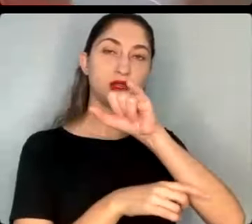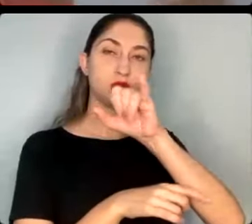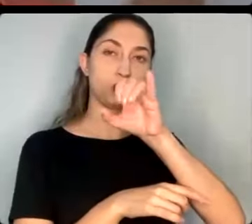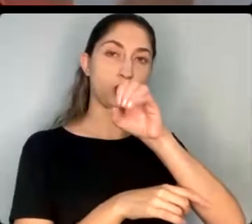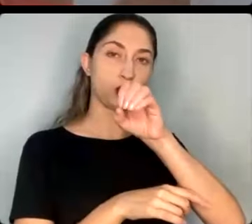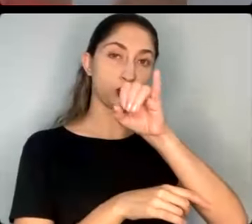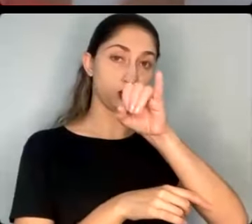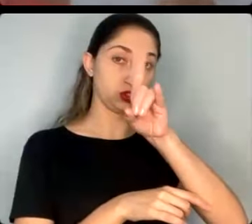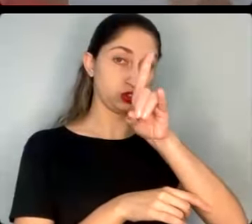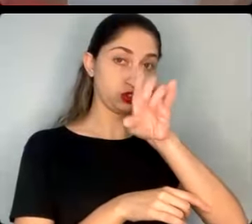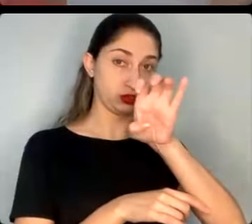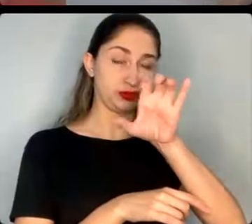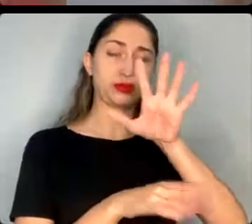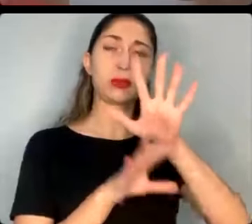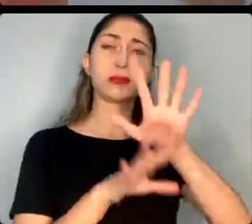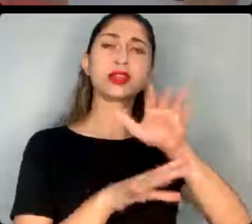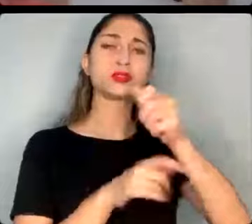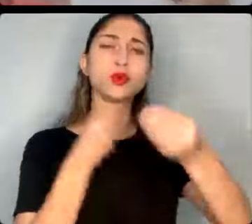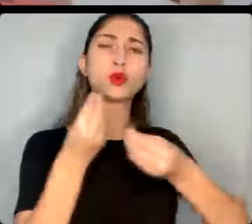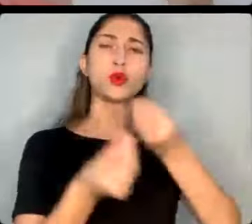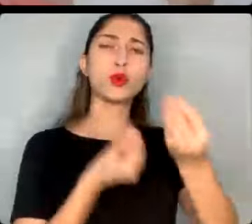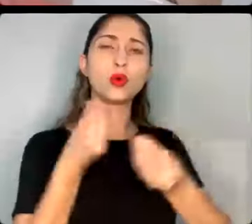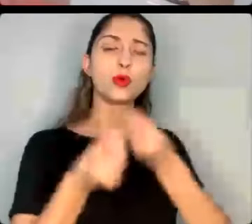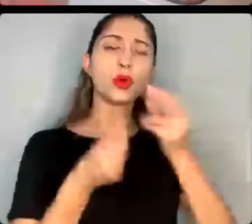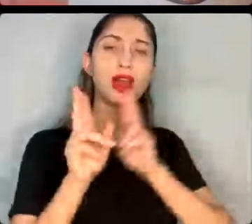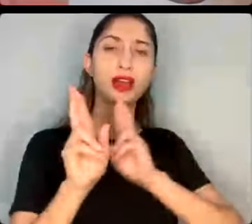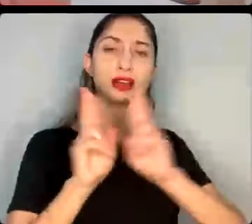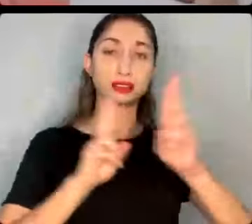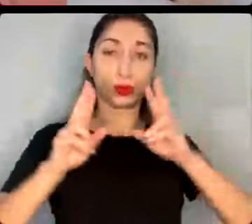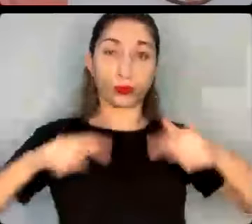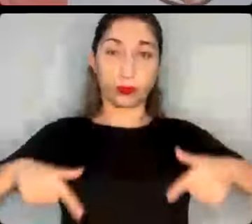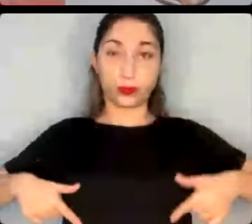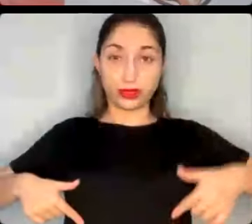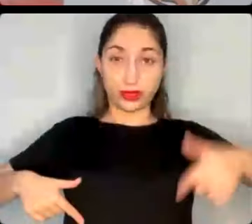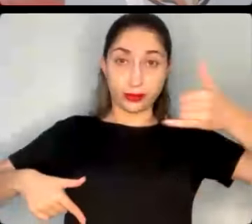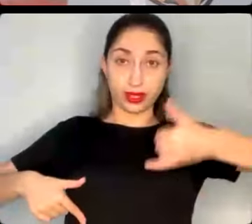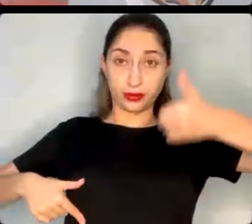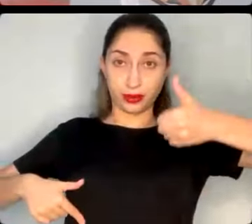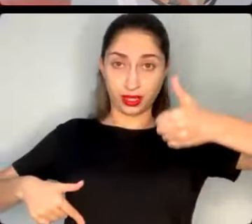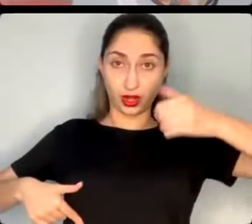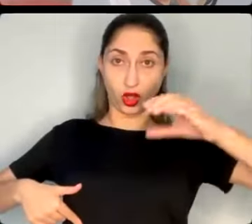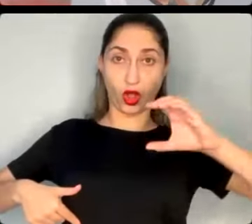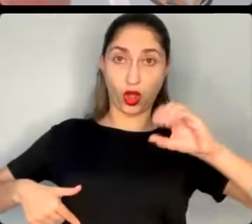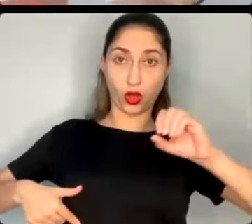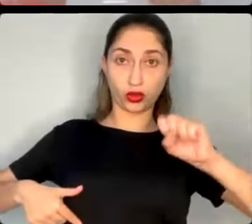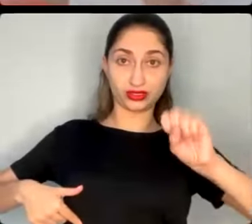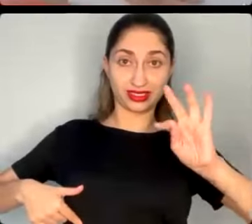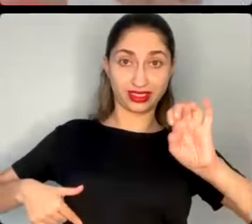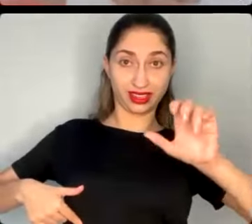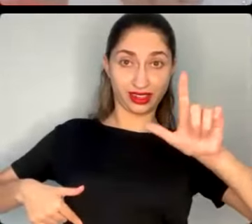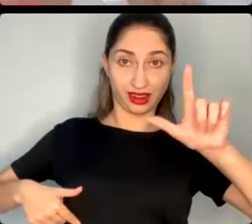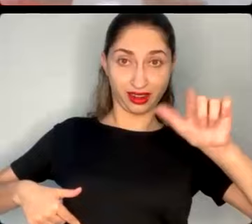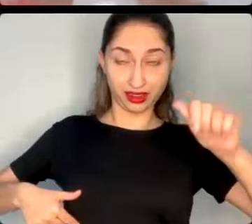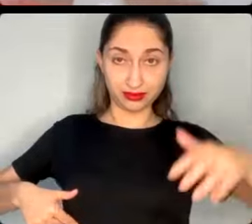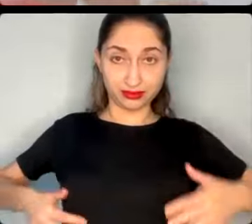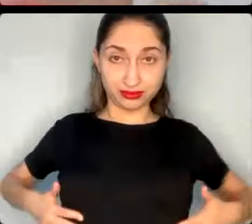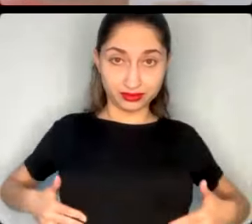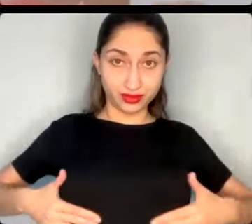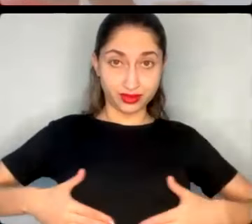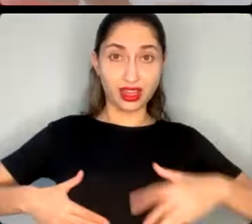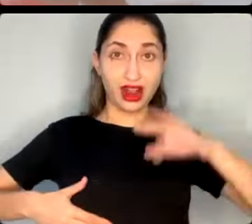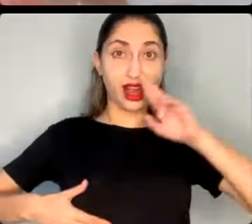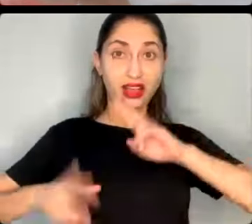uma relação da primeira costela com o ocioide inserido? Ele tem essa forma